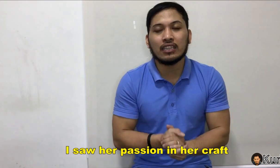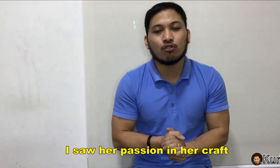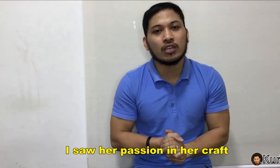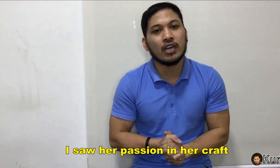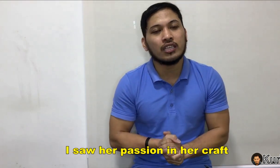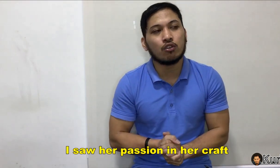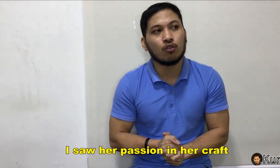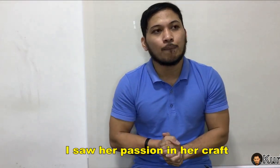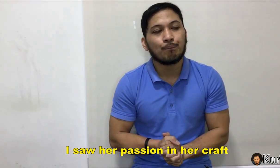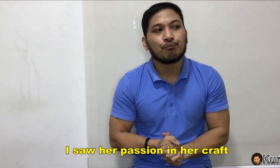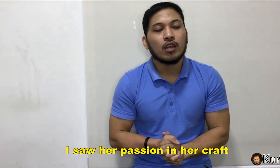Nakita ko sa kanya